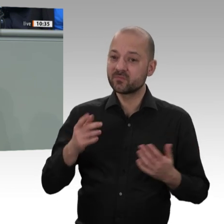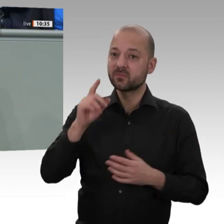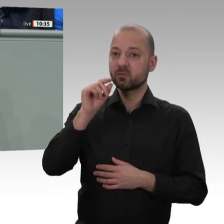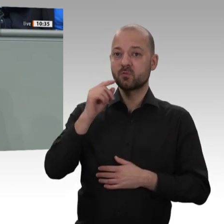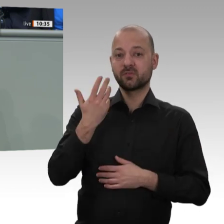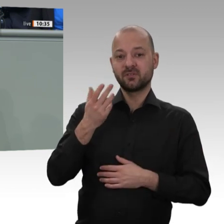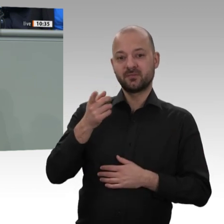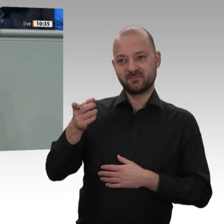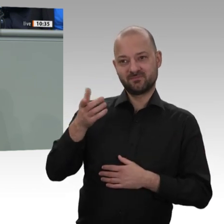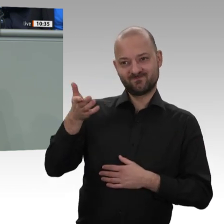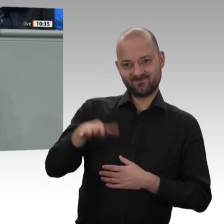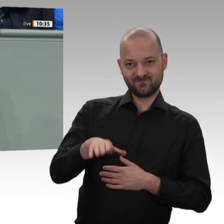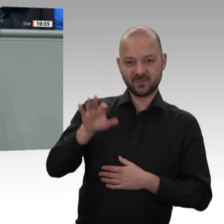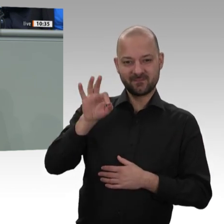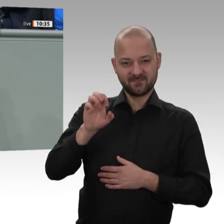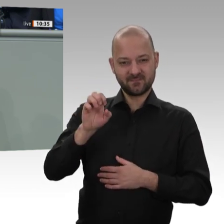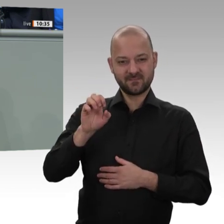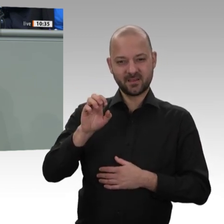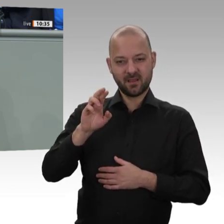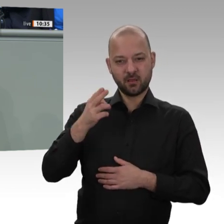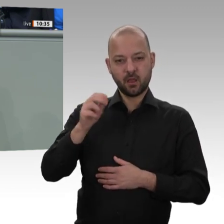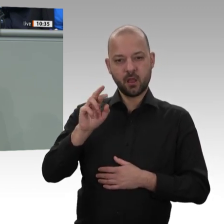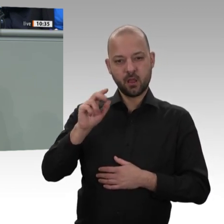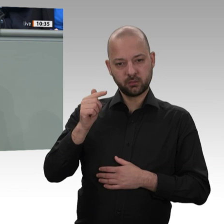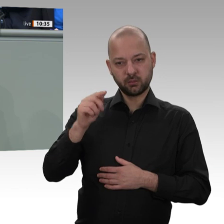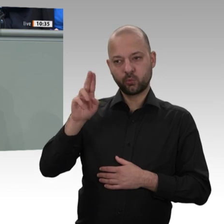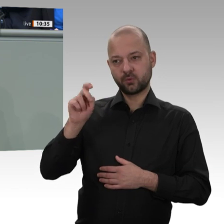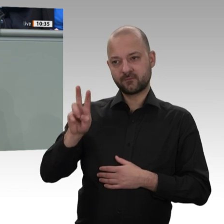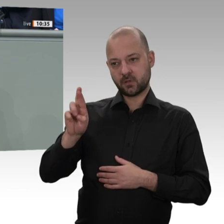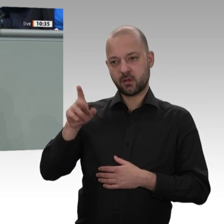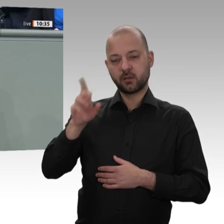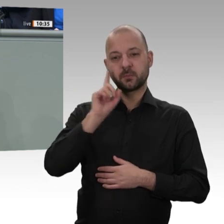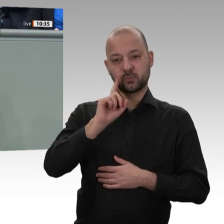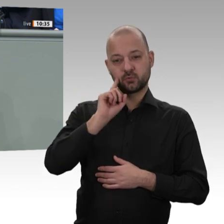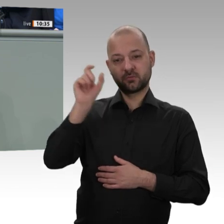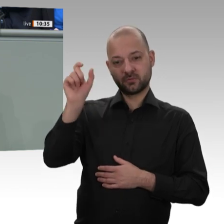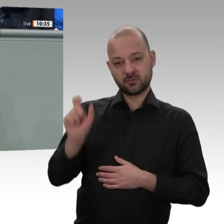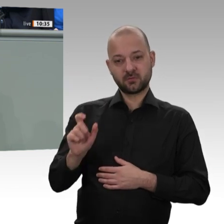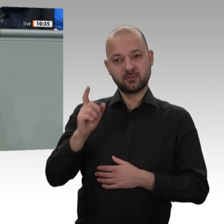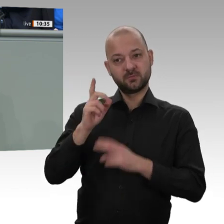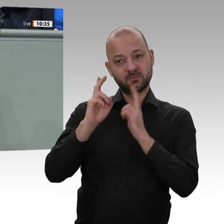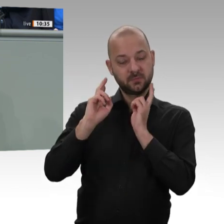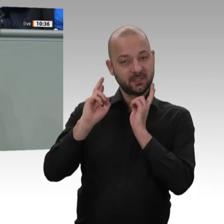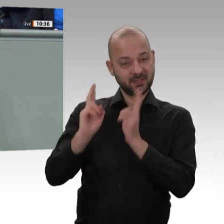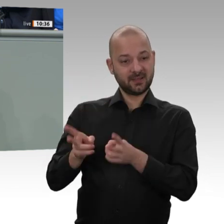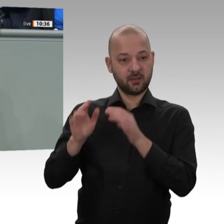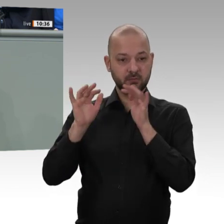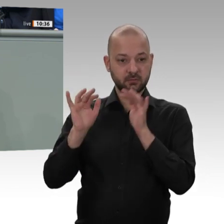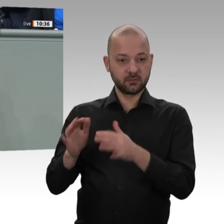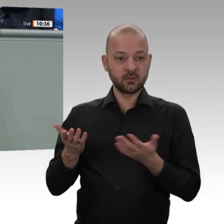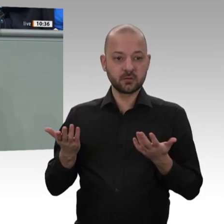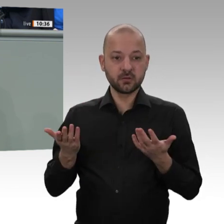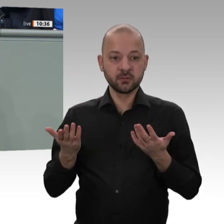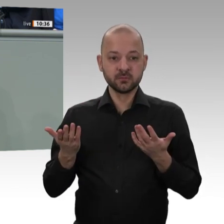Hamza Kurtovic, Kaloyan Belkov, Willi Viruel Paun, Said Nasser Hashemi,